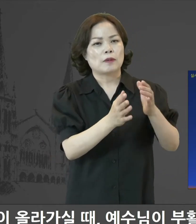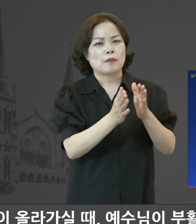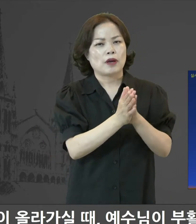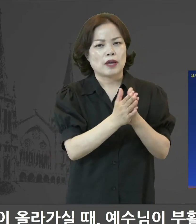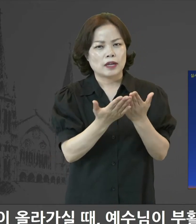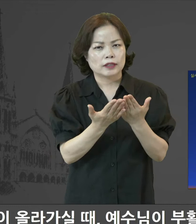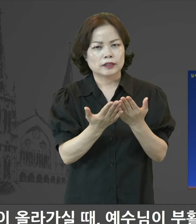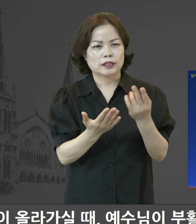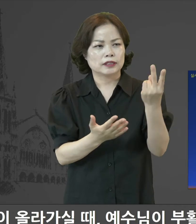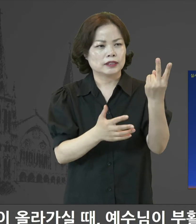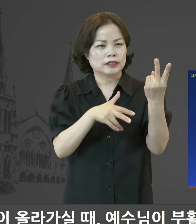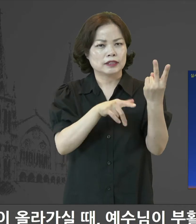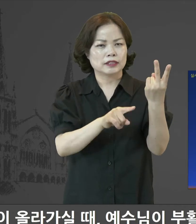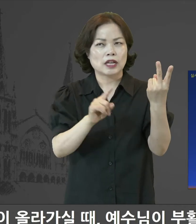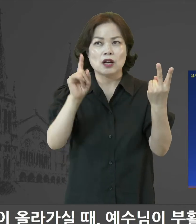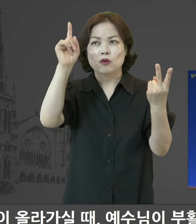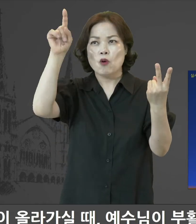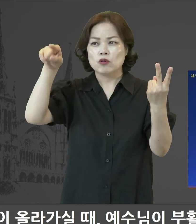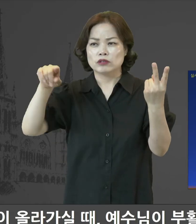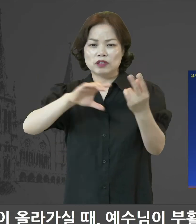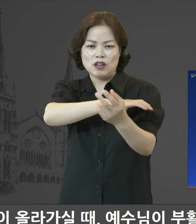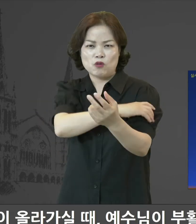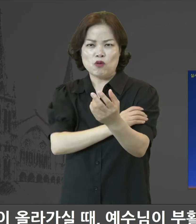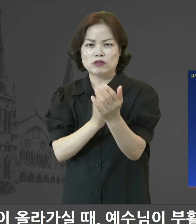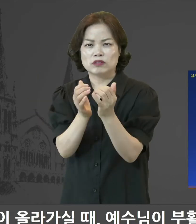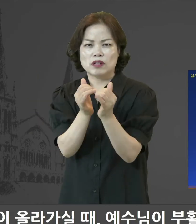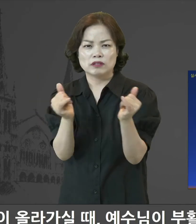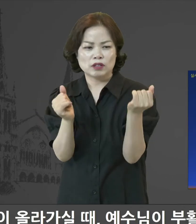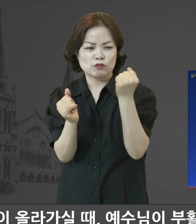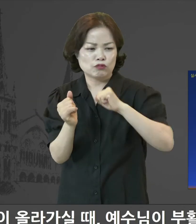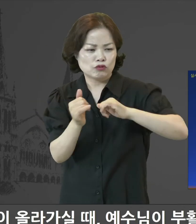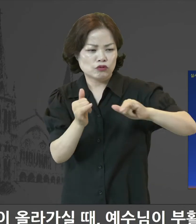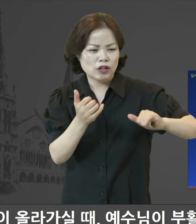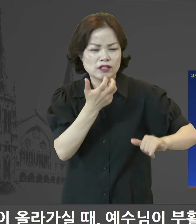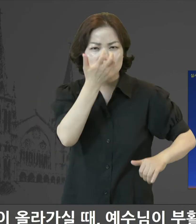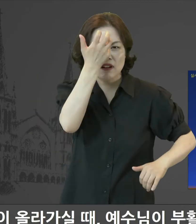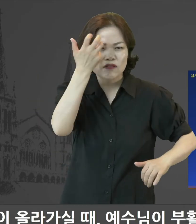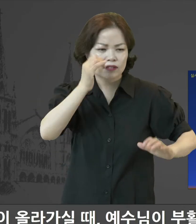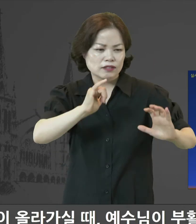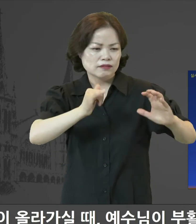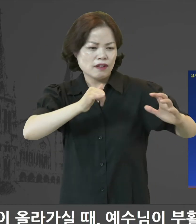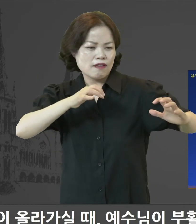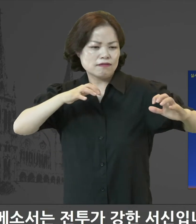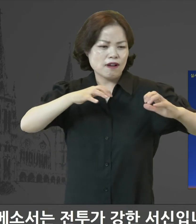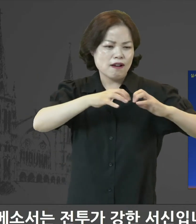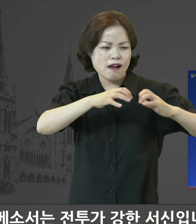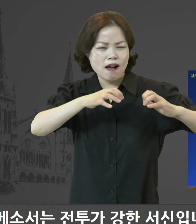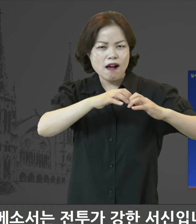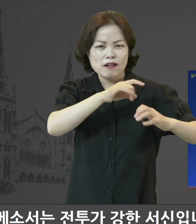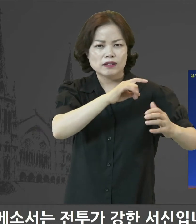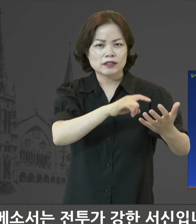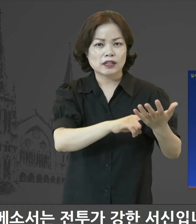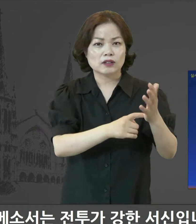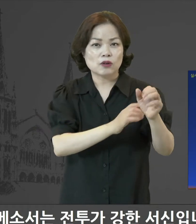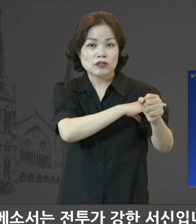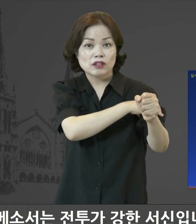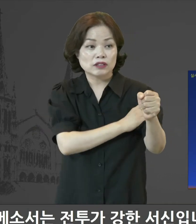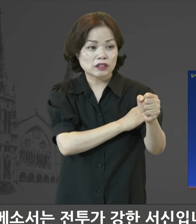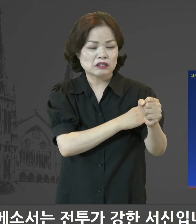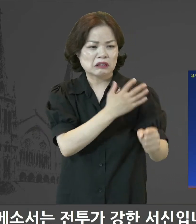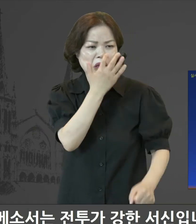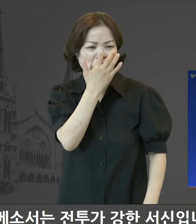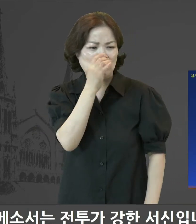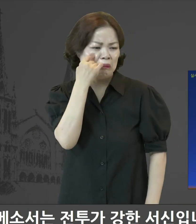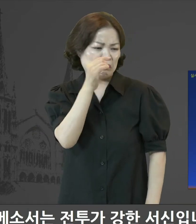권세 잡은 자, 이 세상 같이 불순종하는 영, 이런 세상 권력들이 어마어마하게 등장했는데 그다 별거 아니라고